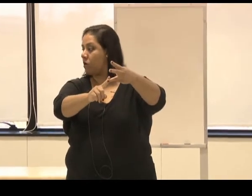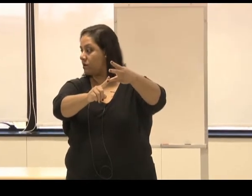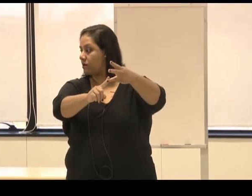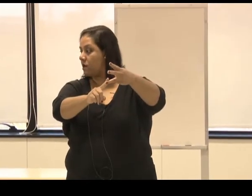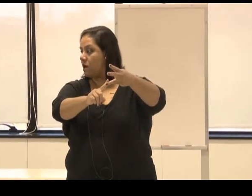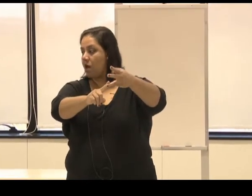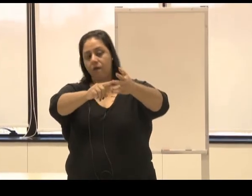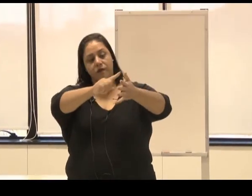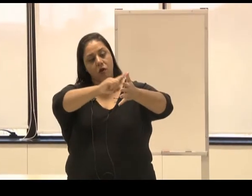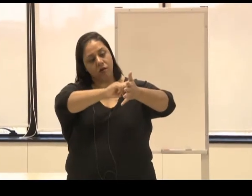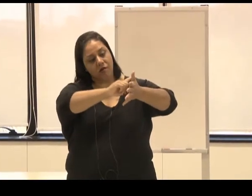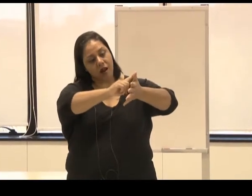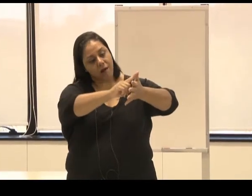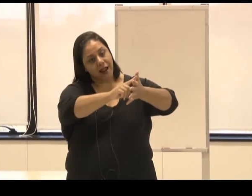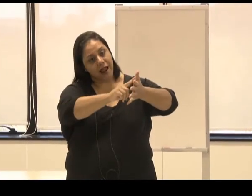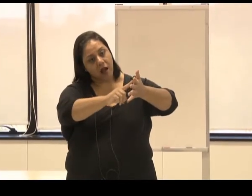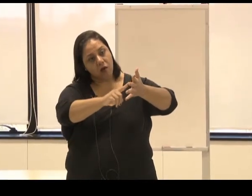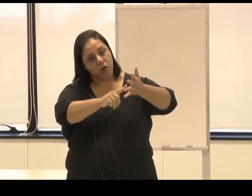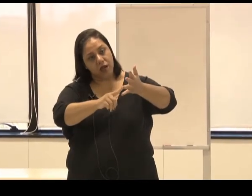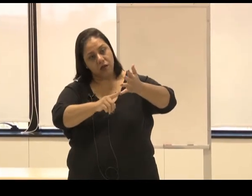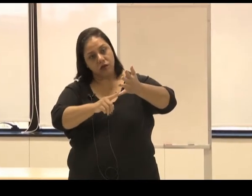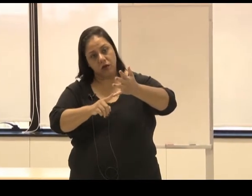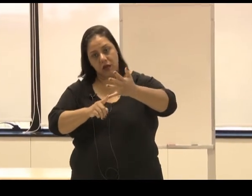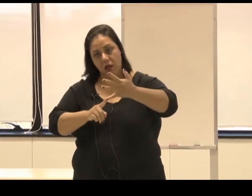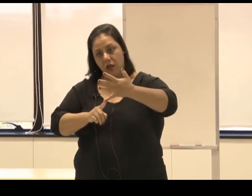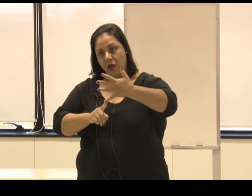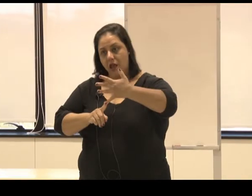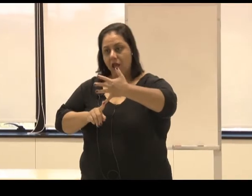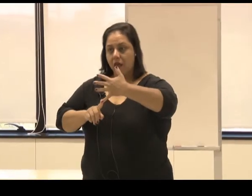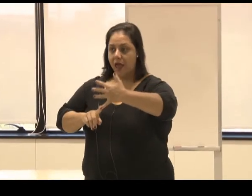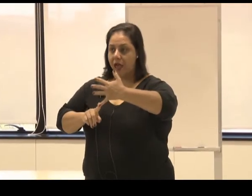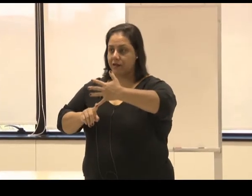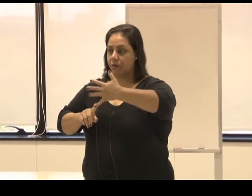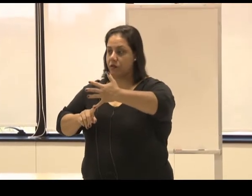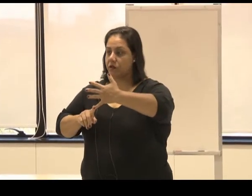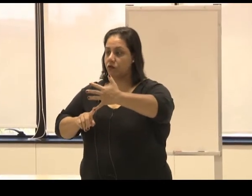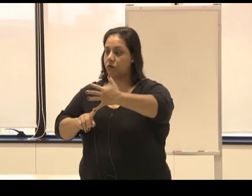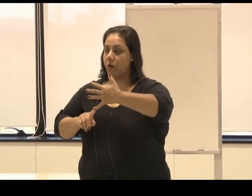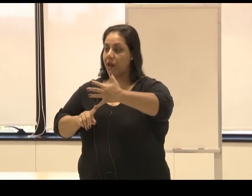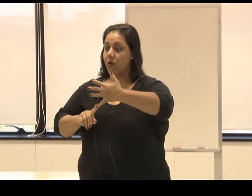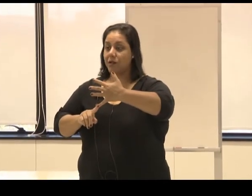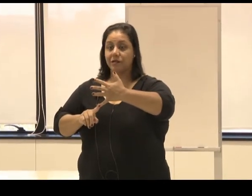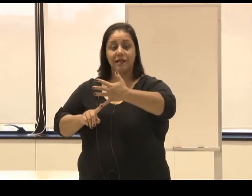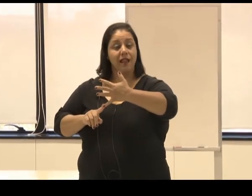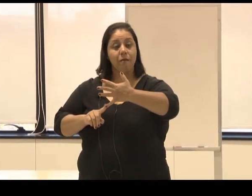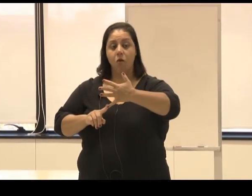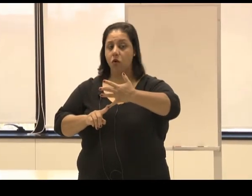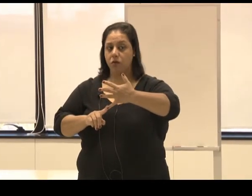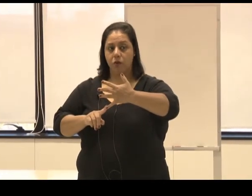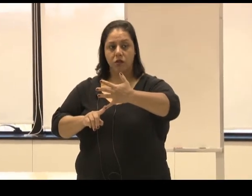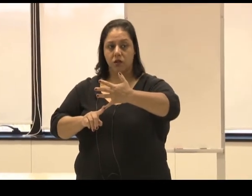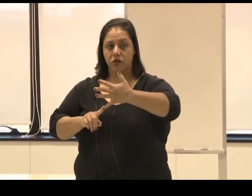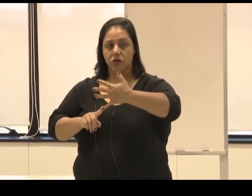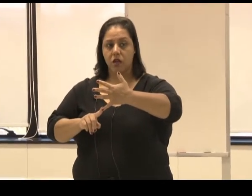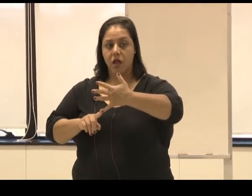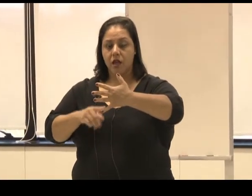coisa. Então, trabalhar com isso aqui, essa posição de mão em língua de sinais, ela é muito importante. Se